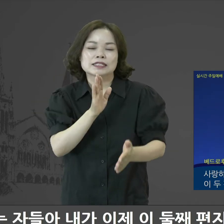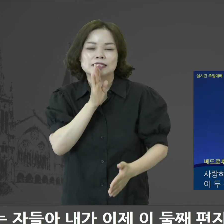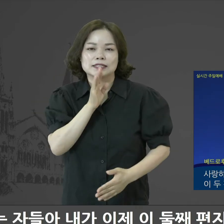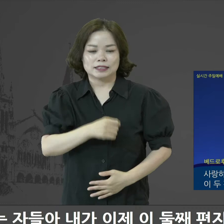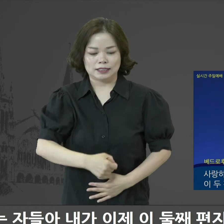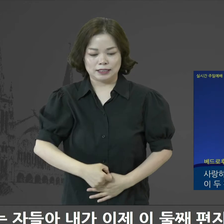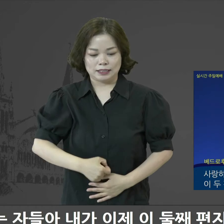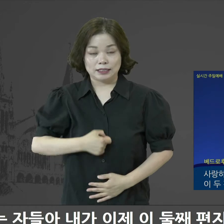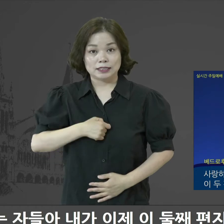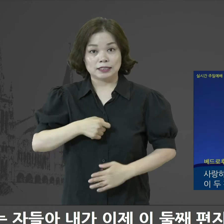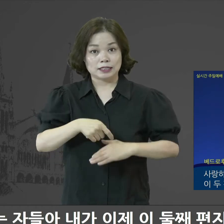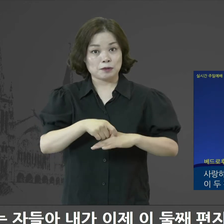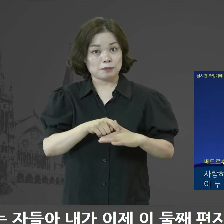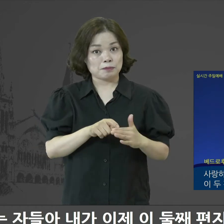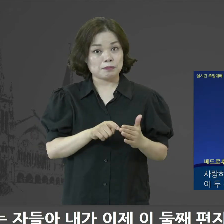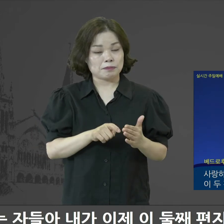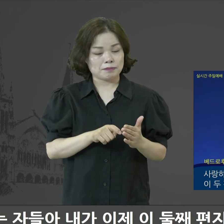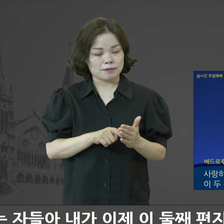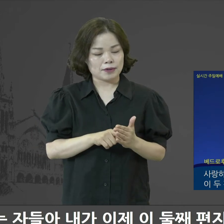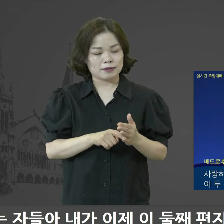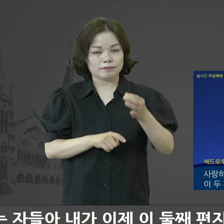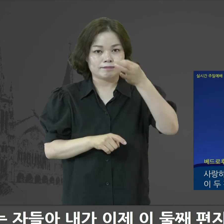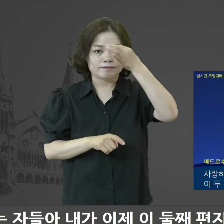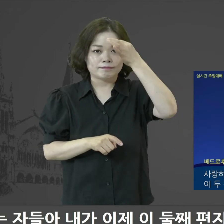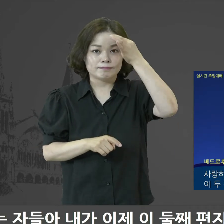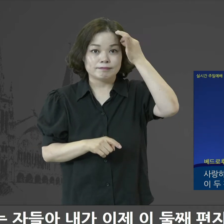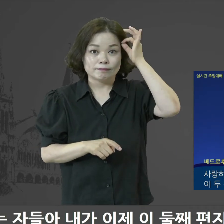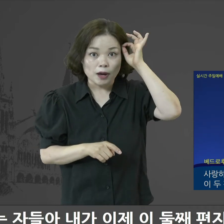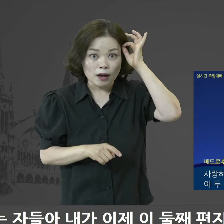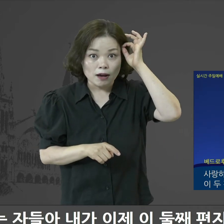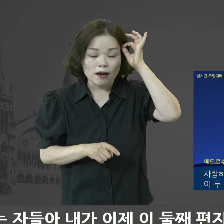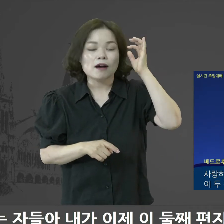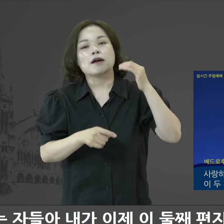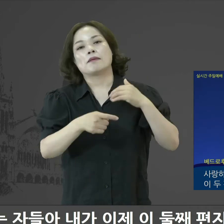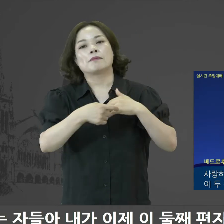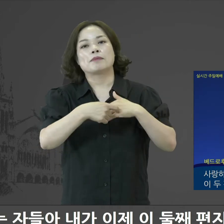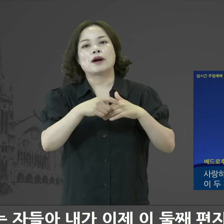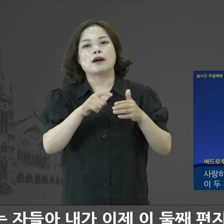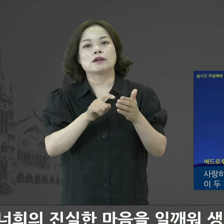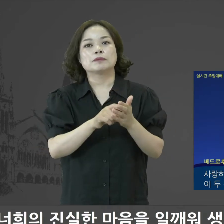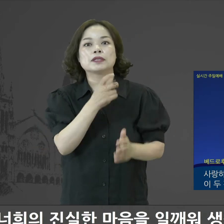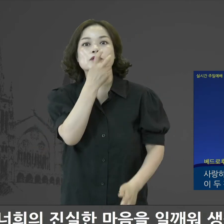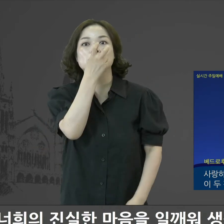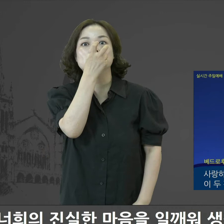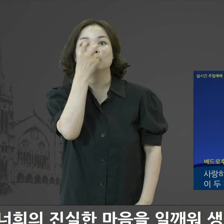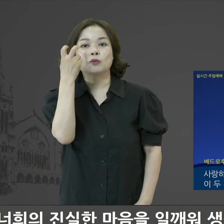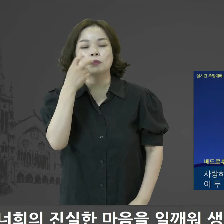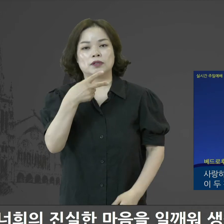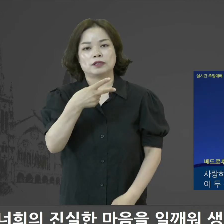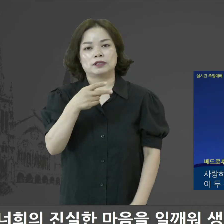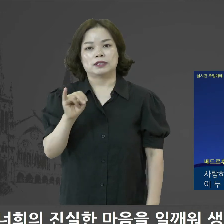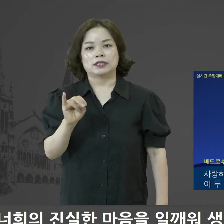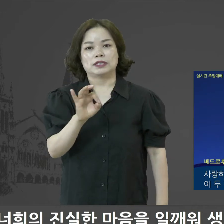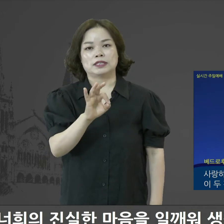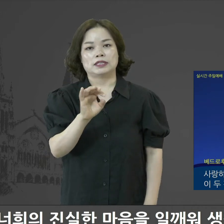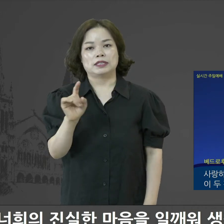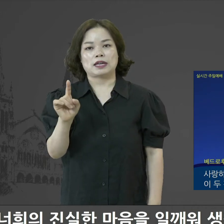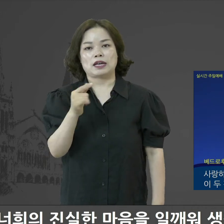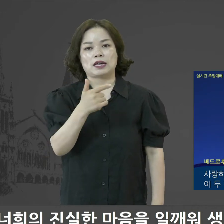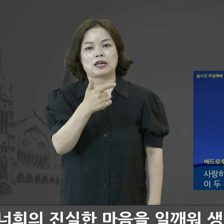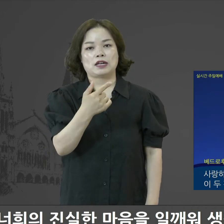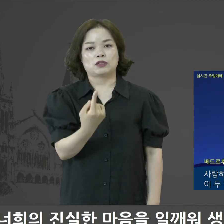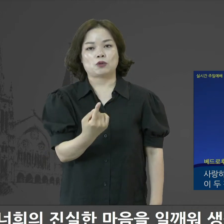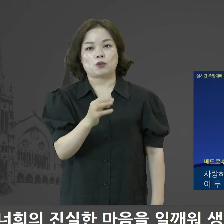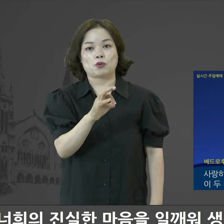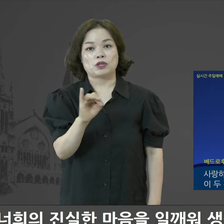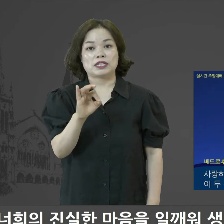진실한 마음을 일깨워. 요게 마음이 총명, 디아노이아입니다. 진실한